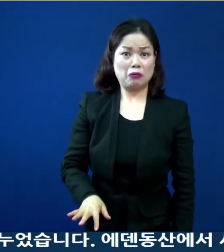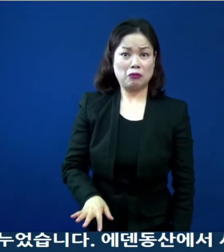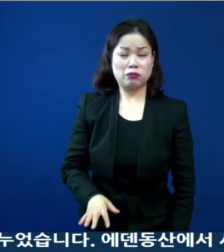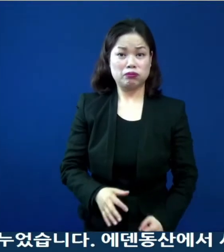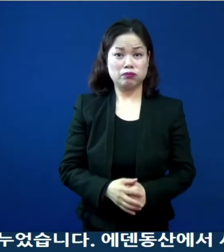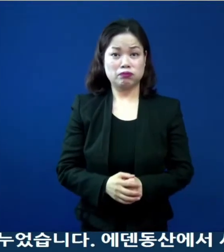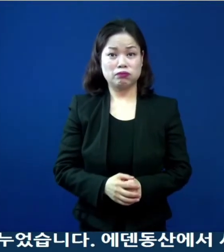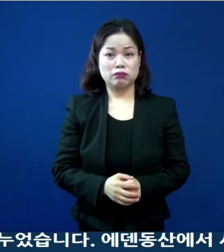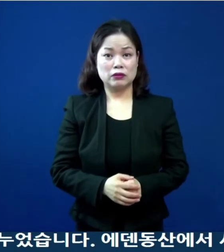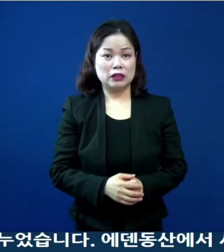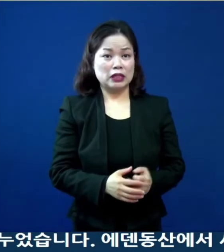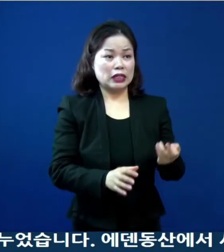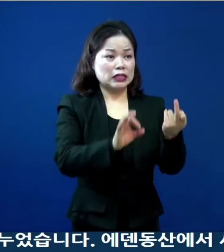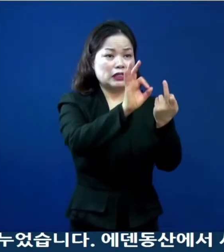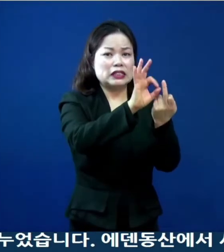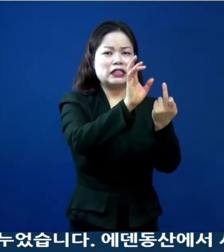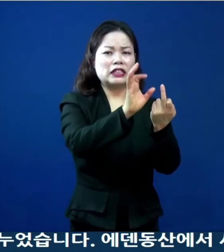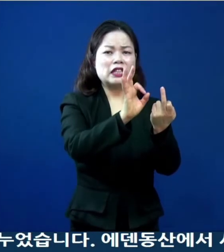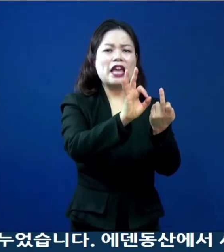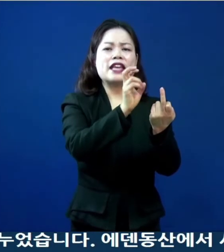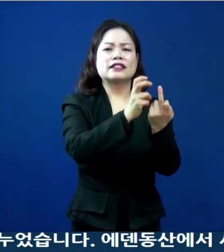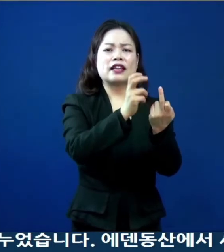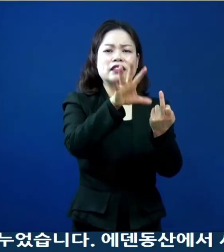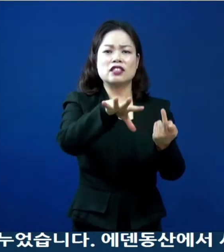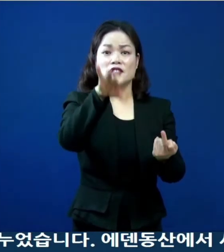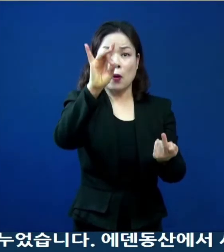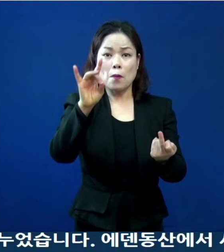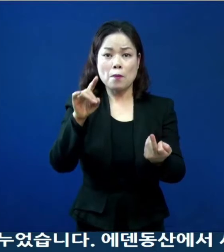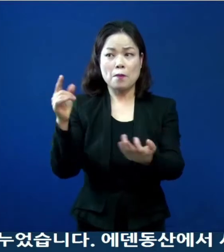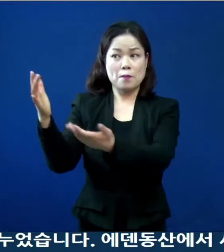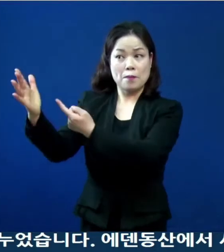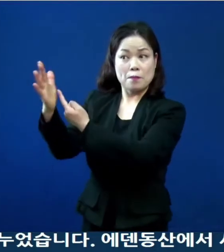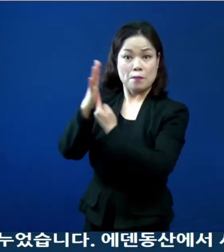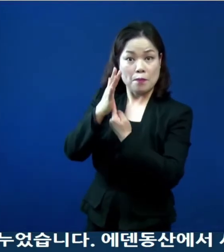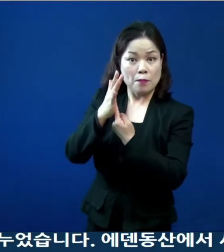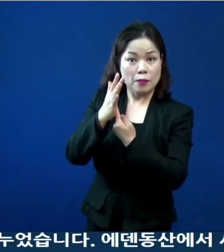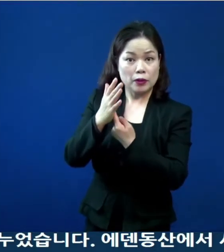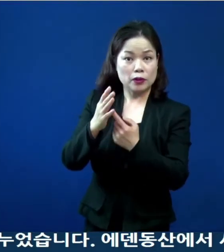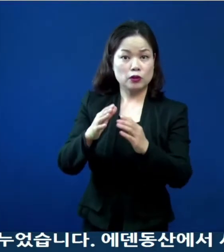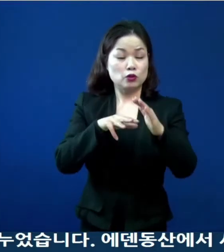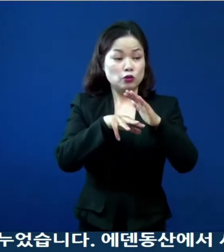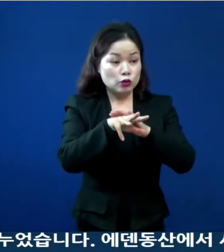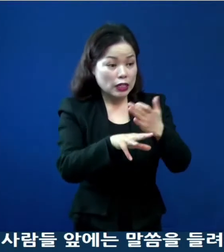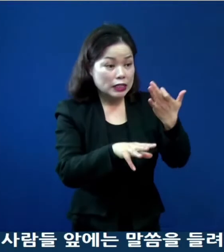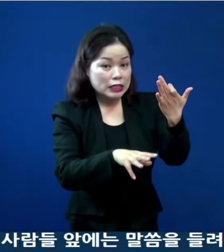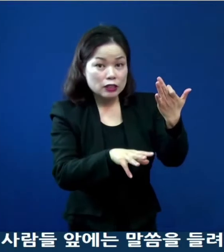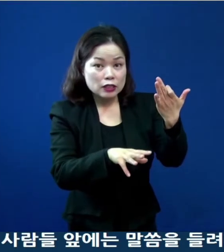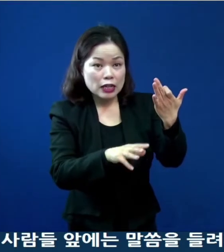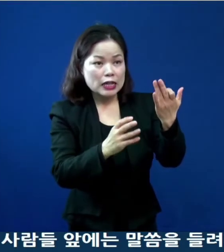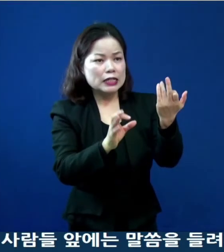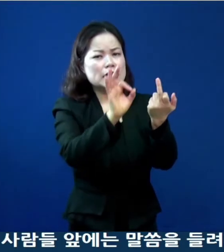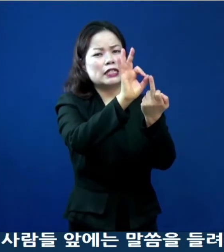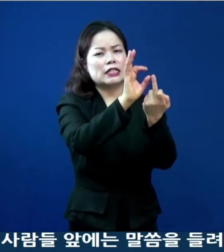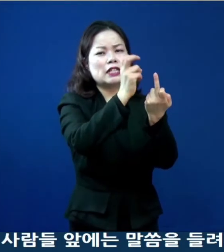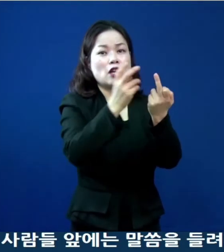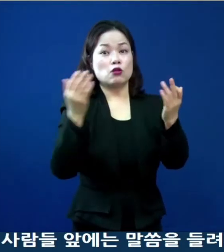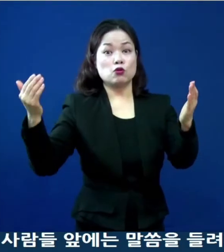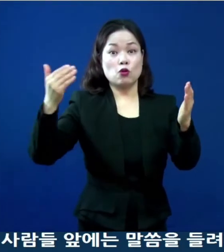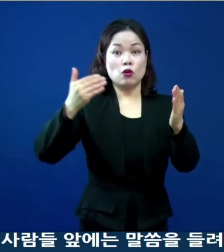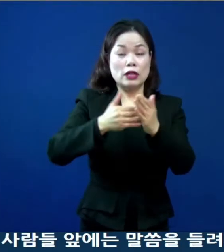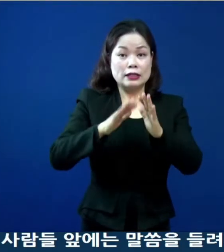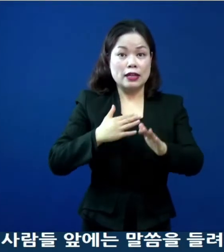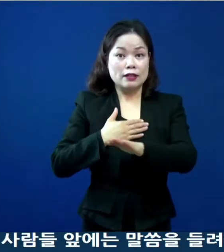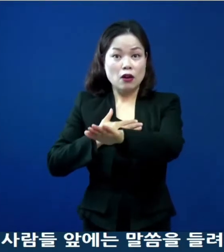시내산에서 처음 나타나셔. 출애굽기 19장 시내산에 도착했을 때 내가